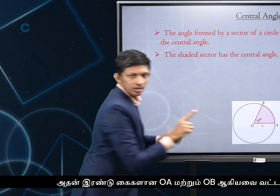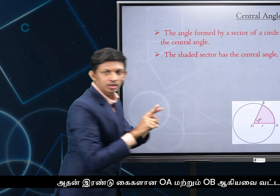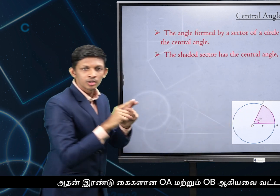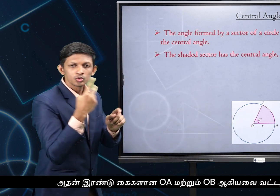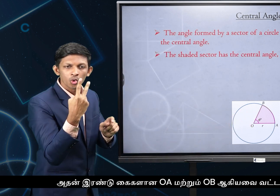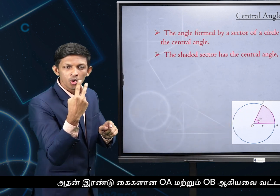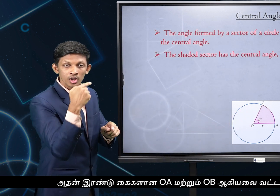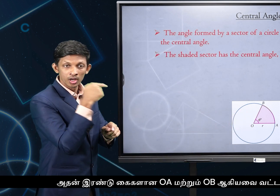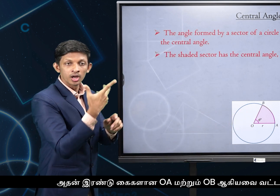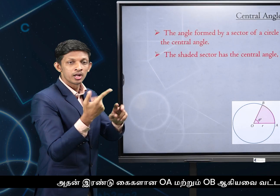ஆரங்களாகும்.